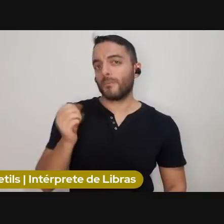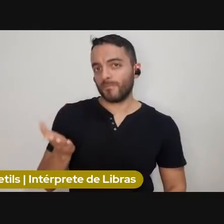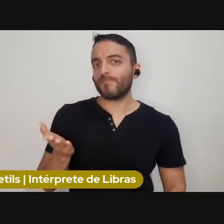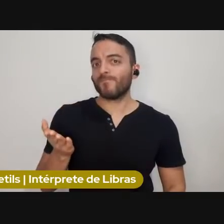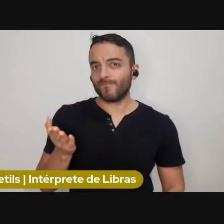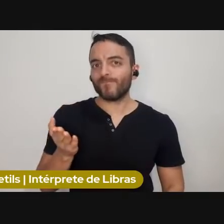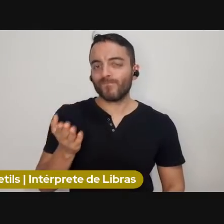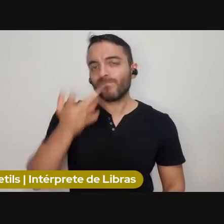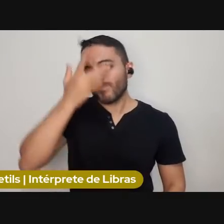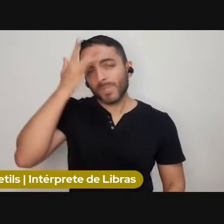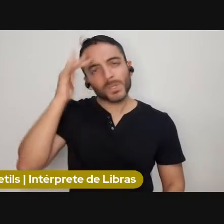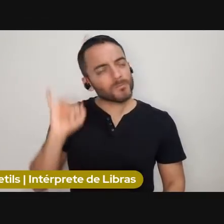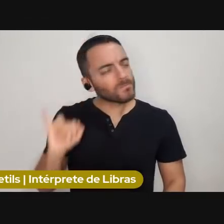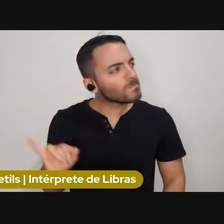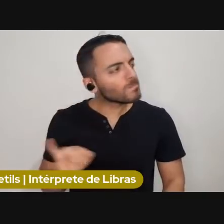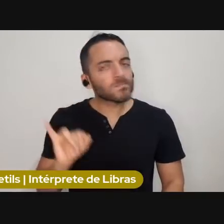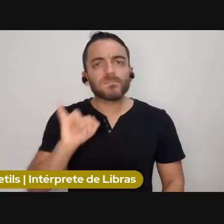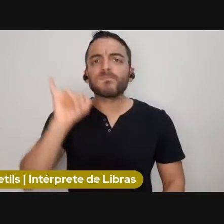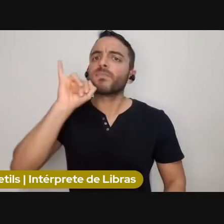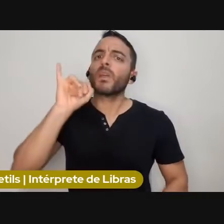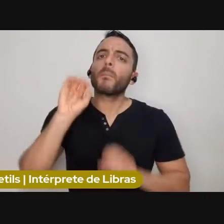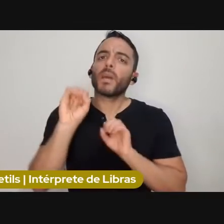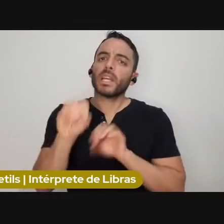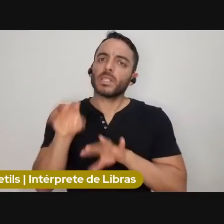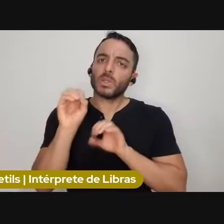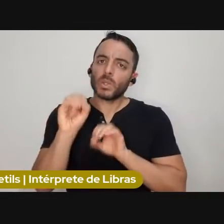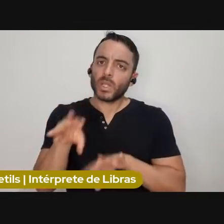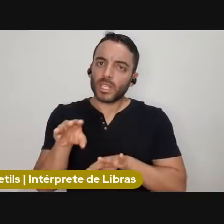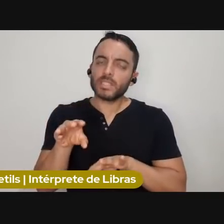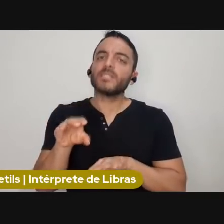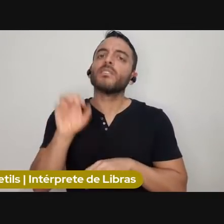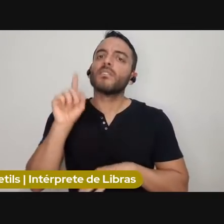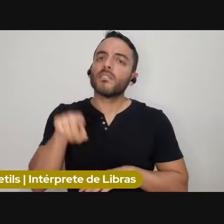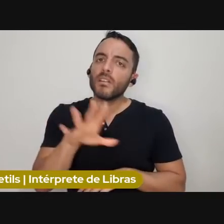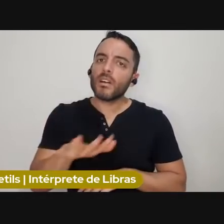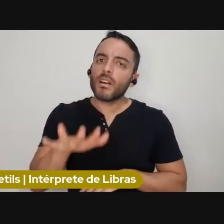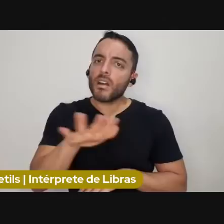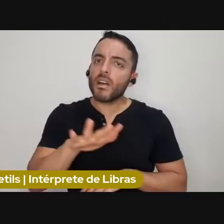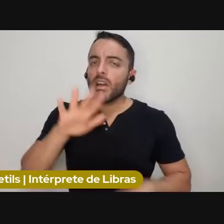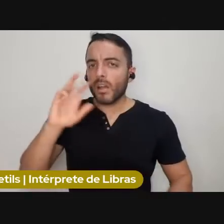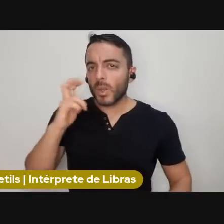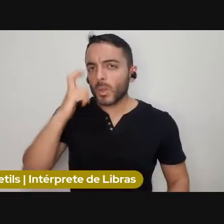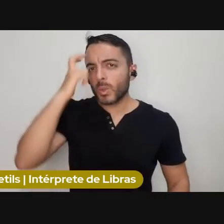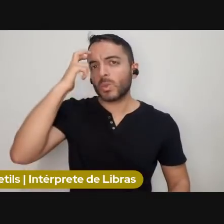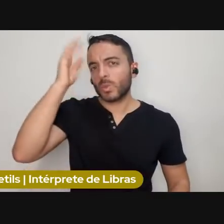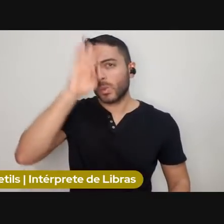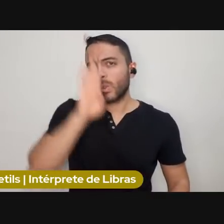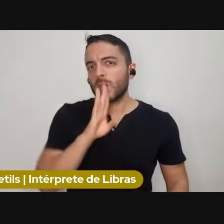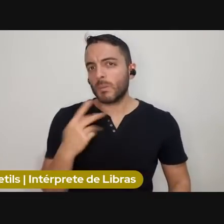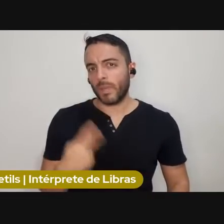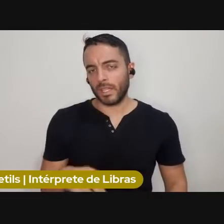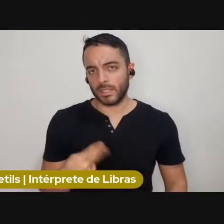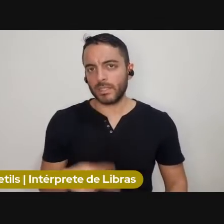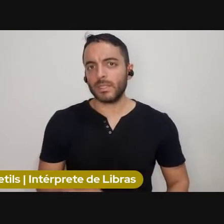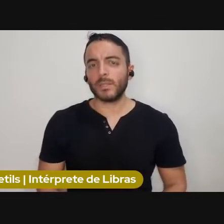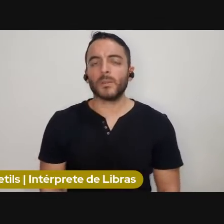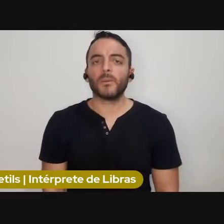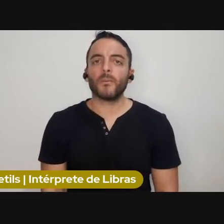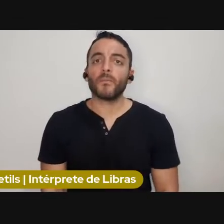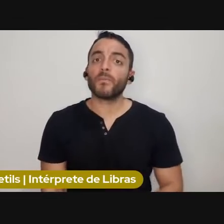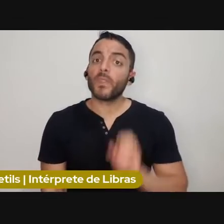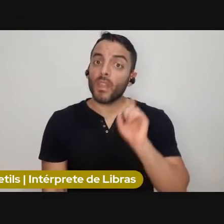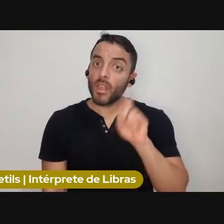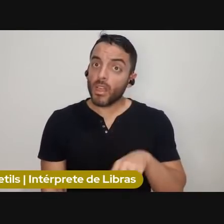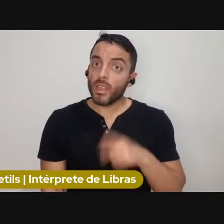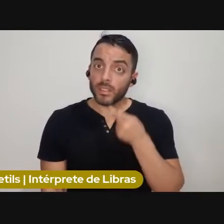tão importante para a educação, para o ensino, para a cultura brasileira. Então, é isso que nós estamos